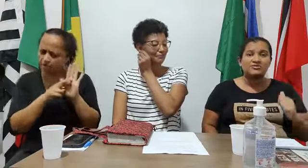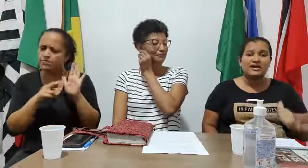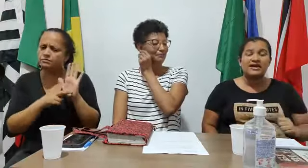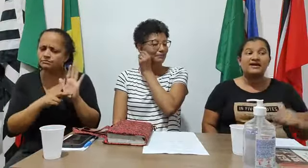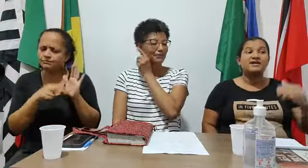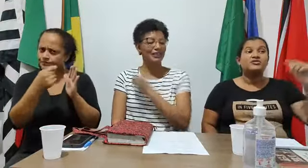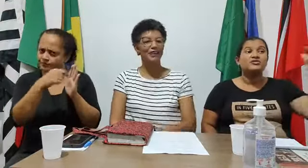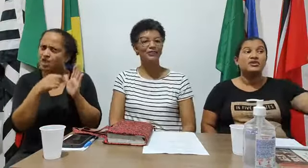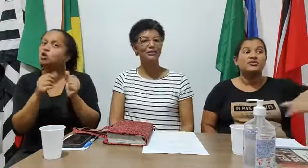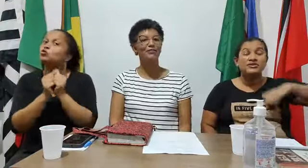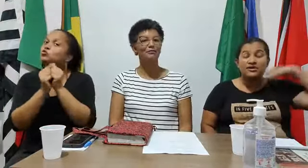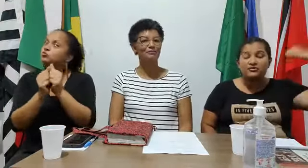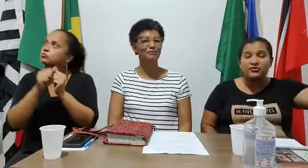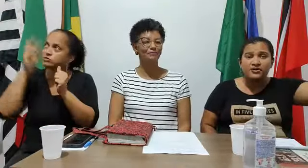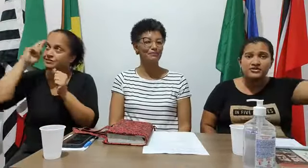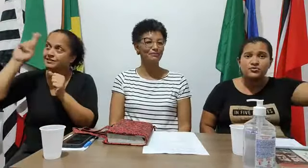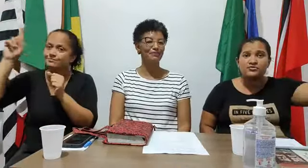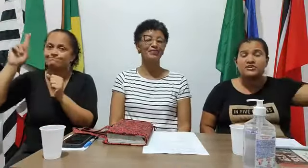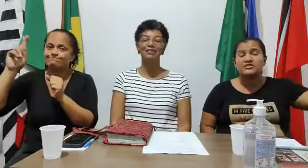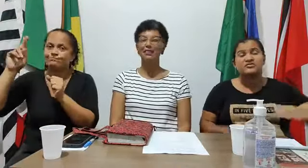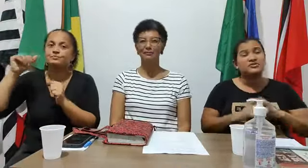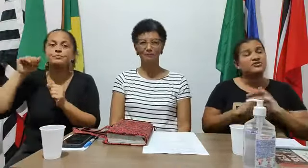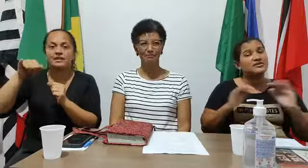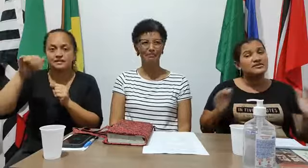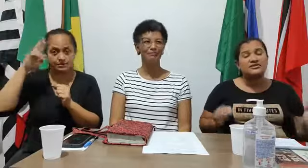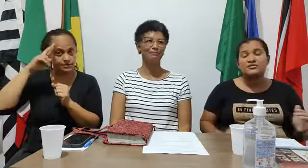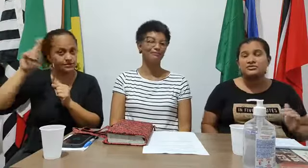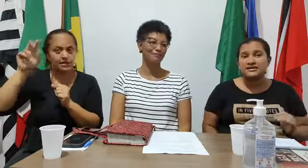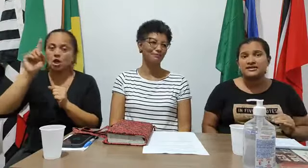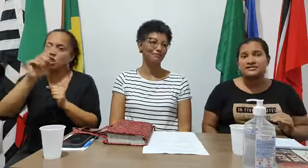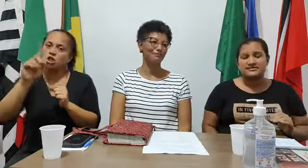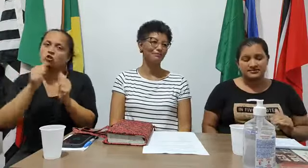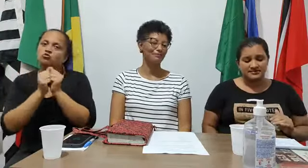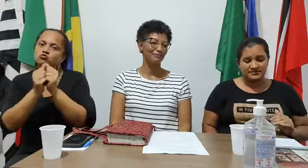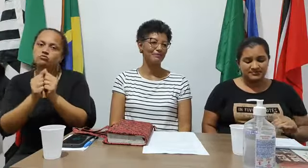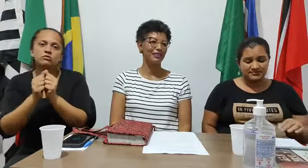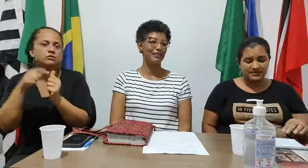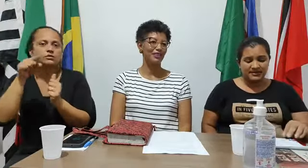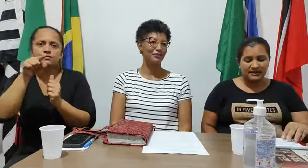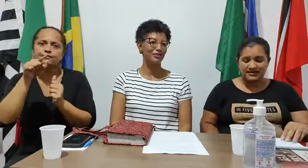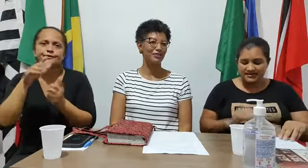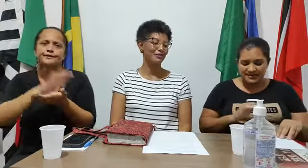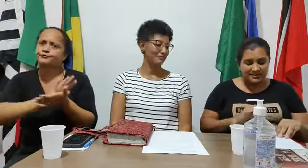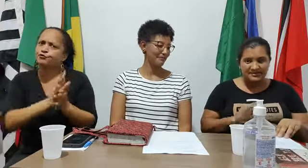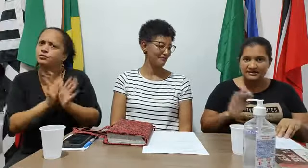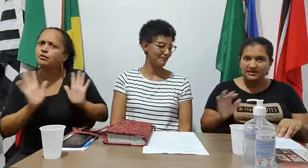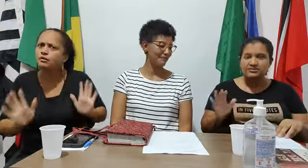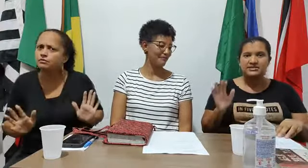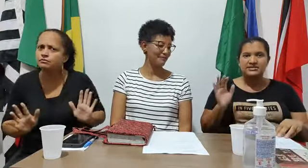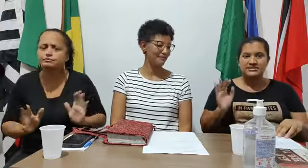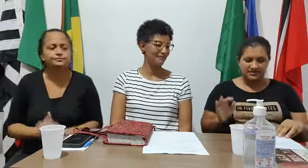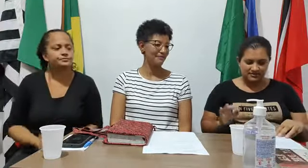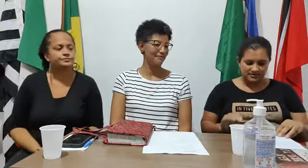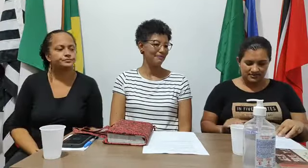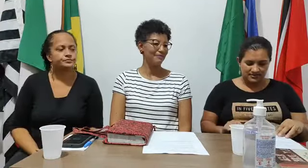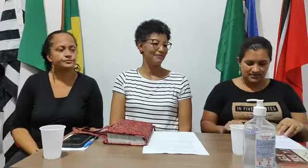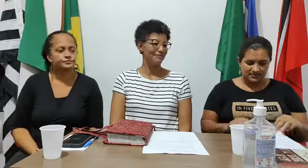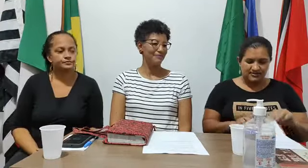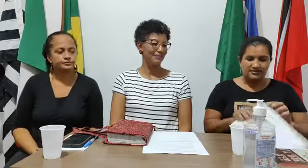acabou de falar? Verdade. Se o Senhor não for na sua frente, você já está derrotada. Verdade. É simples